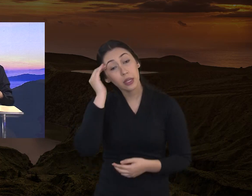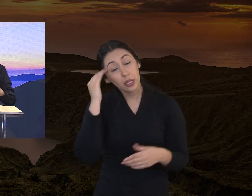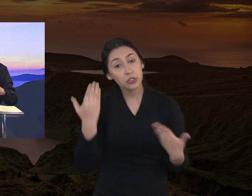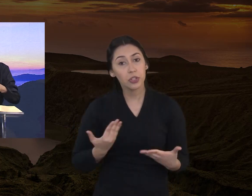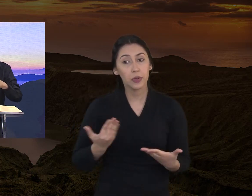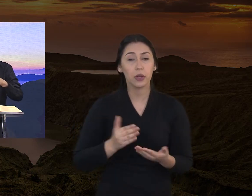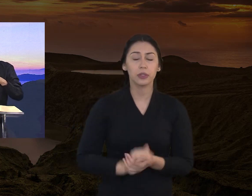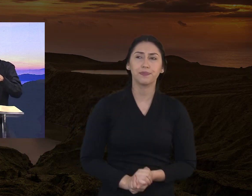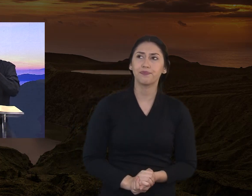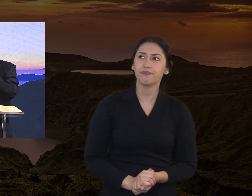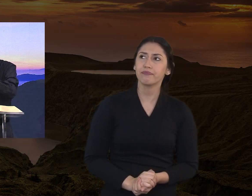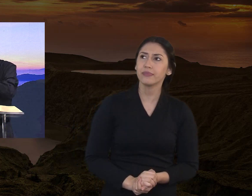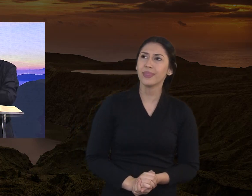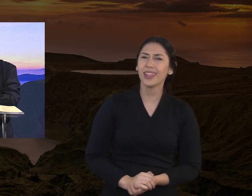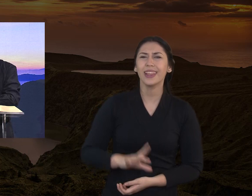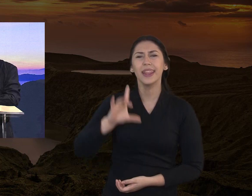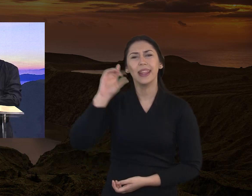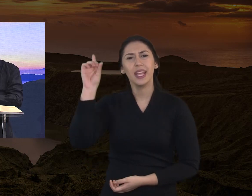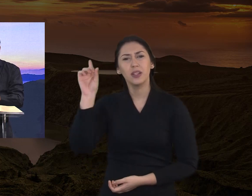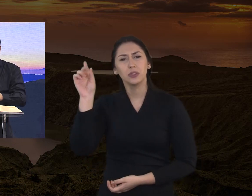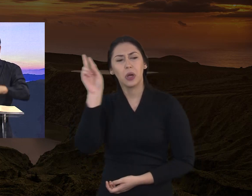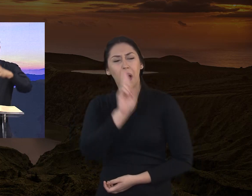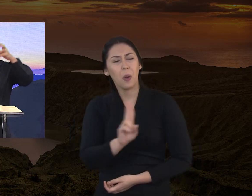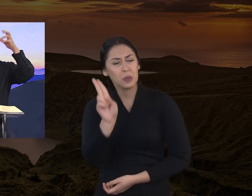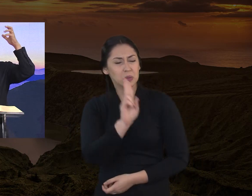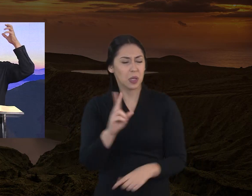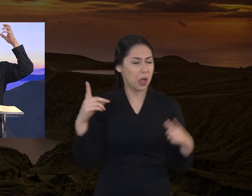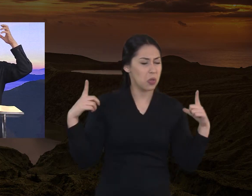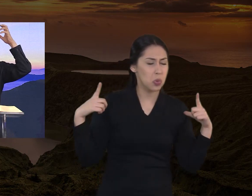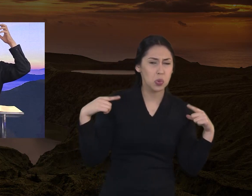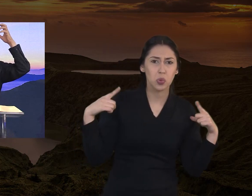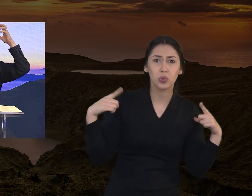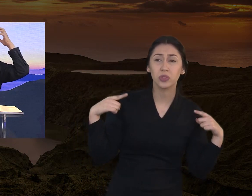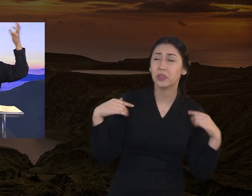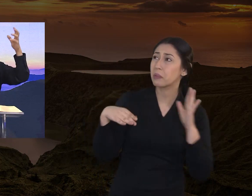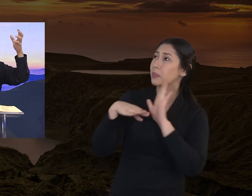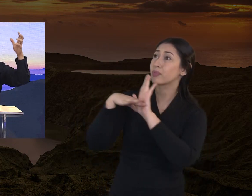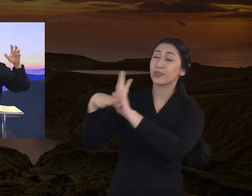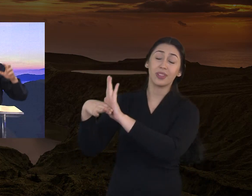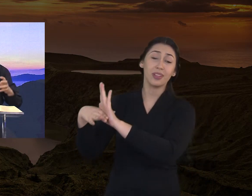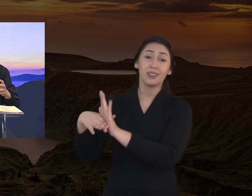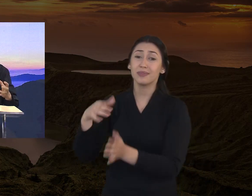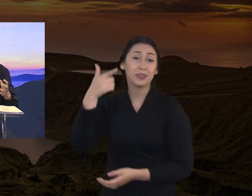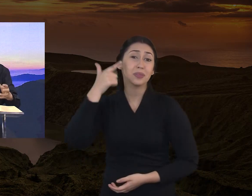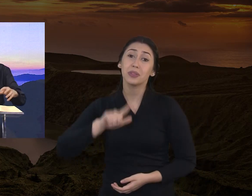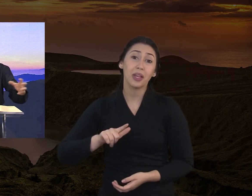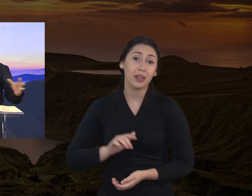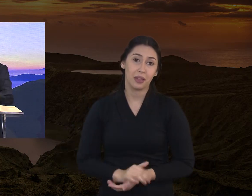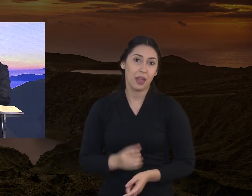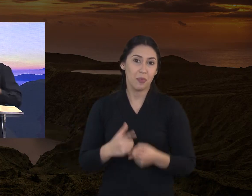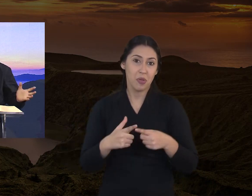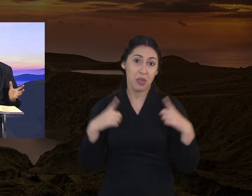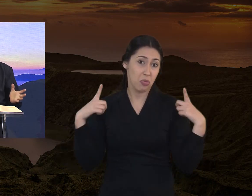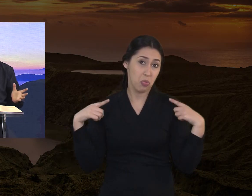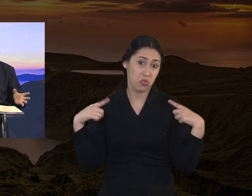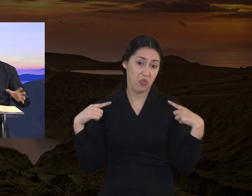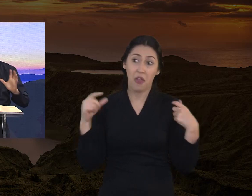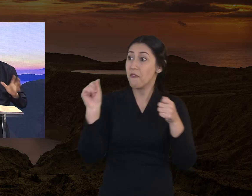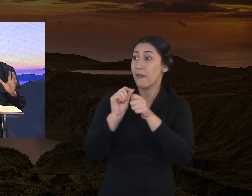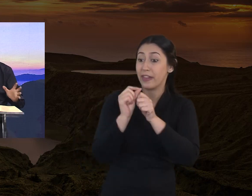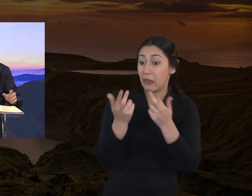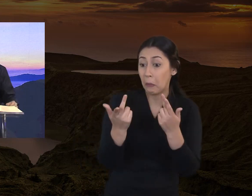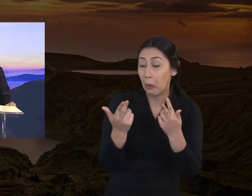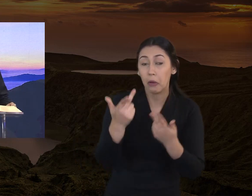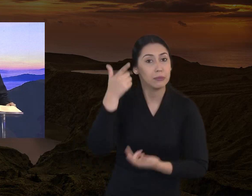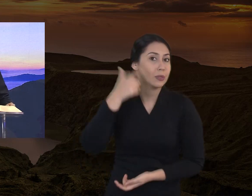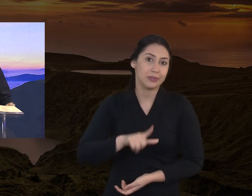como Deus usar o Lúcifer para ser aquele que vai ajudá-lo a governar, porque Lúcifer não consegue fazer nada disso.